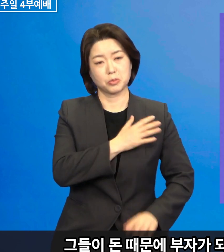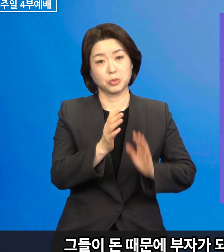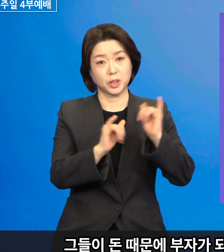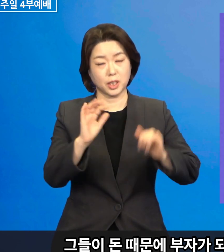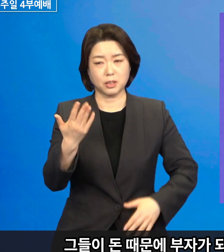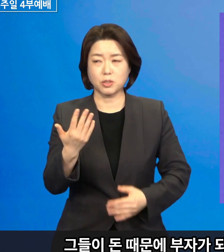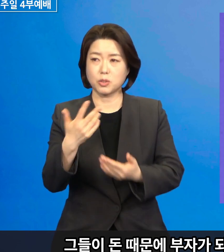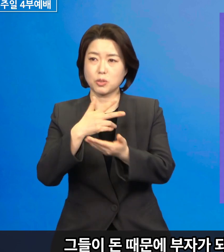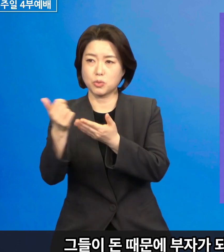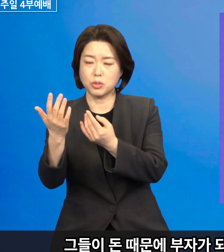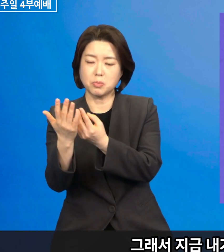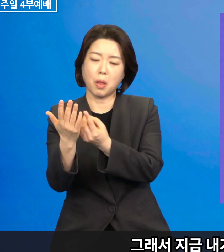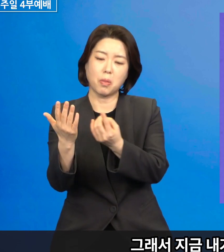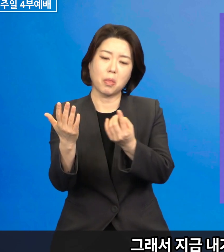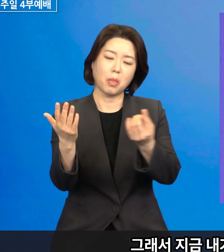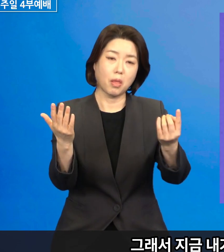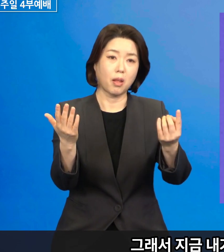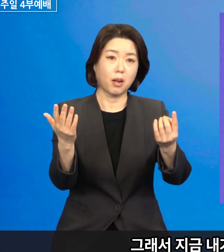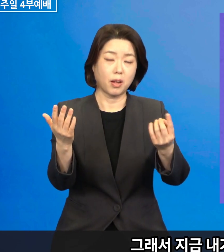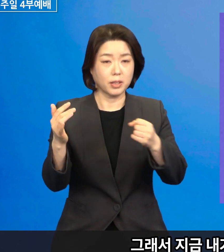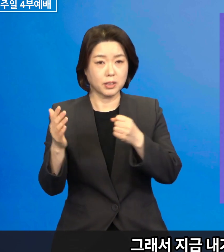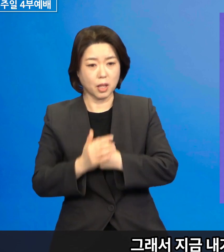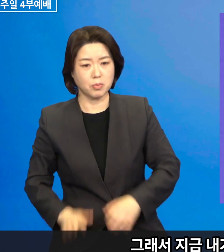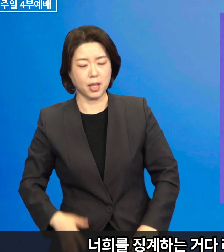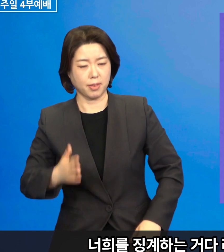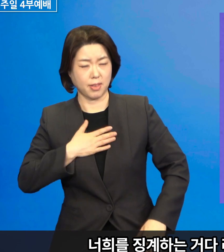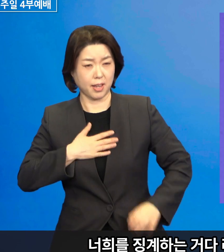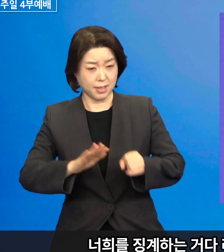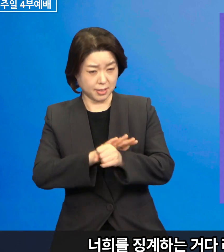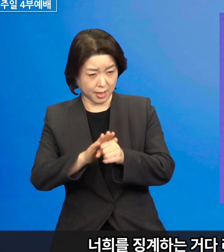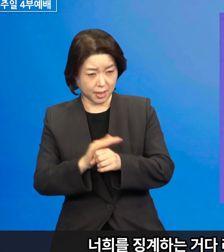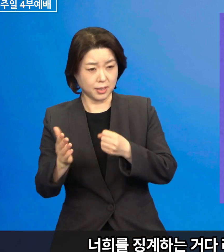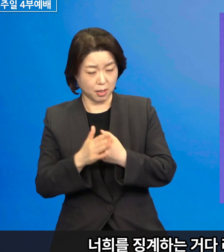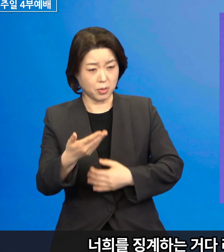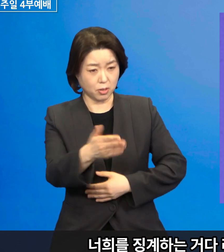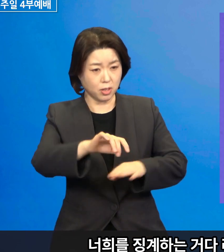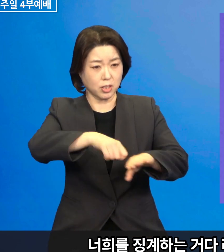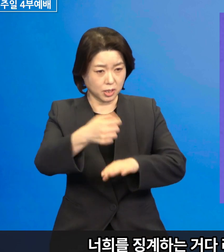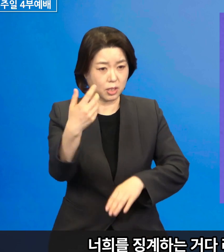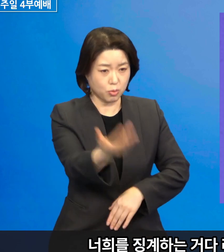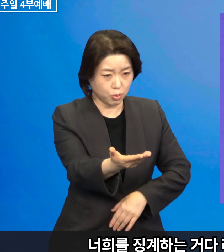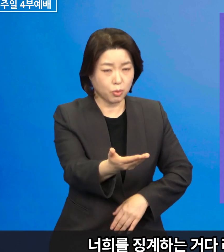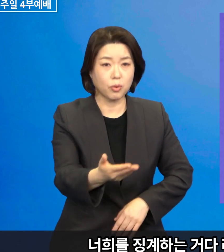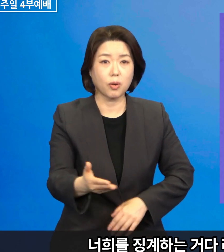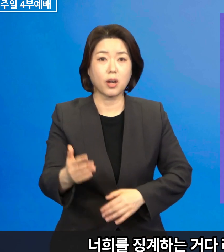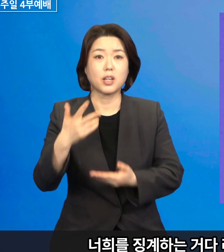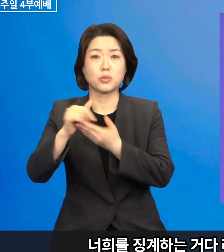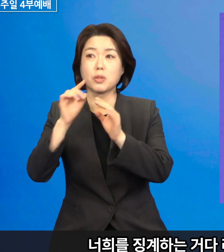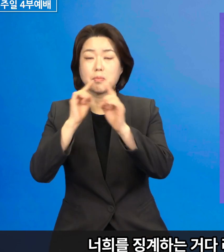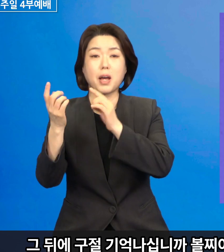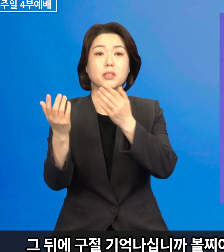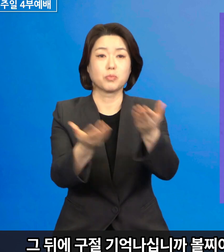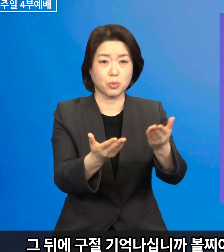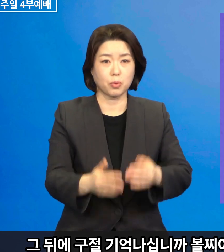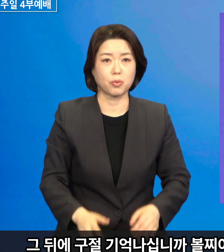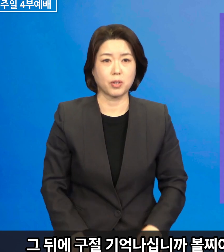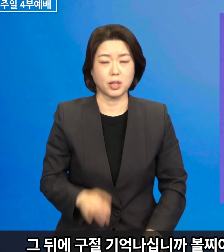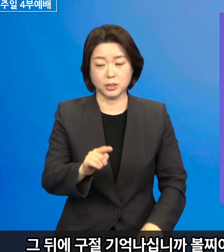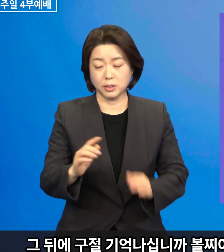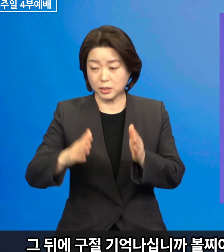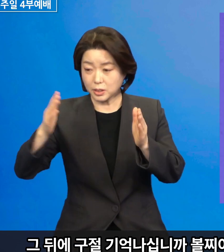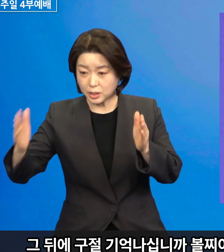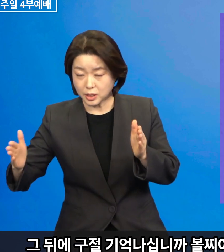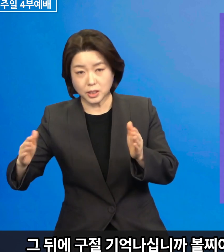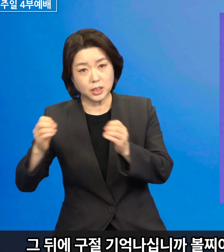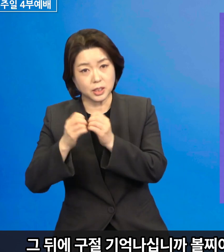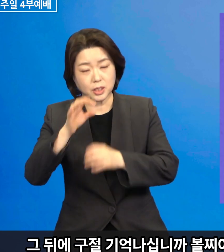주님을 떠나가는 거예요. 그래서 지금 내가 사랑하기 때문에 너희를 징계하는 거다라고 주님이 말씀하시면서 그 뒤에 구절